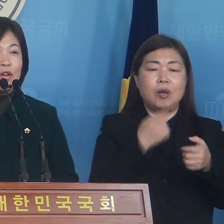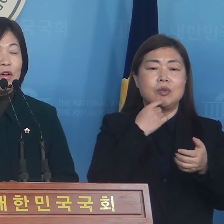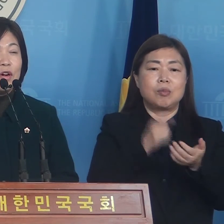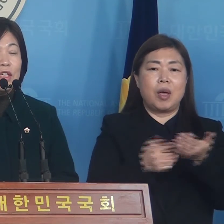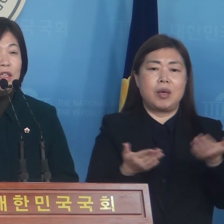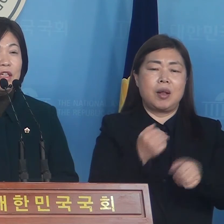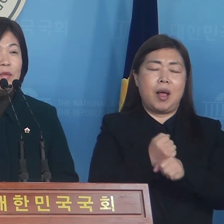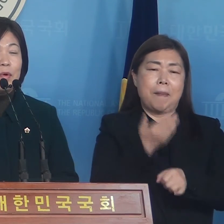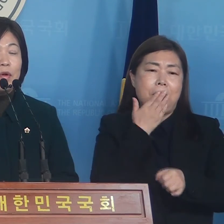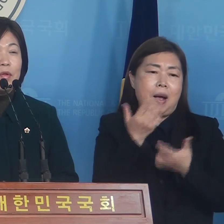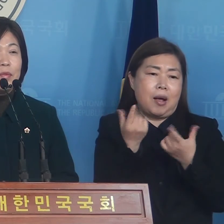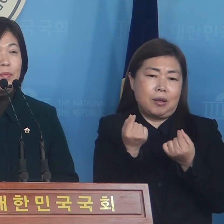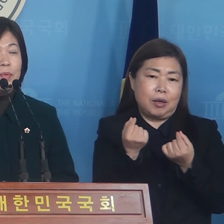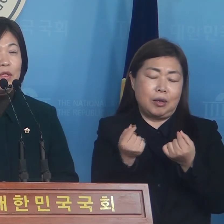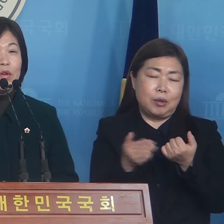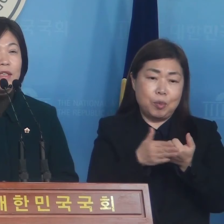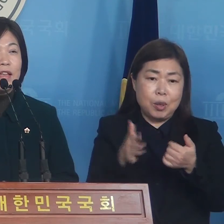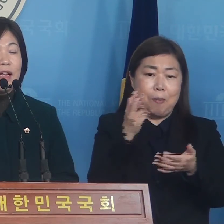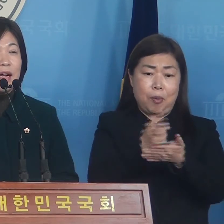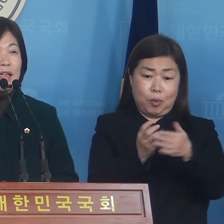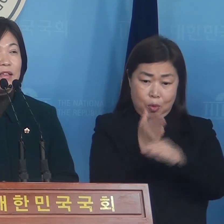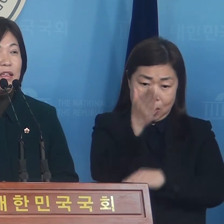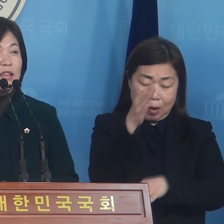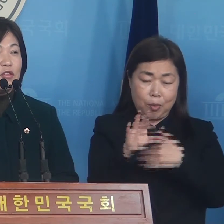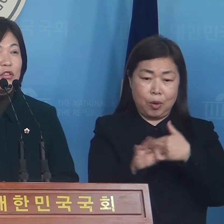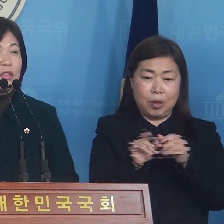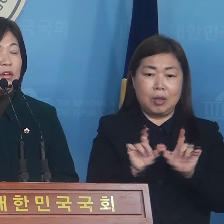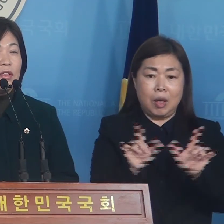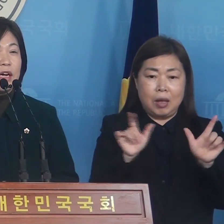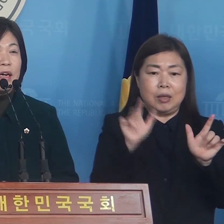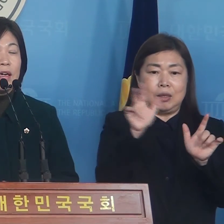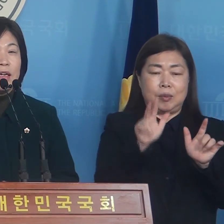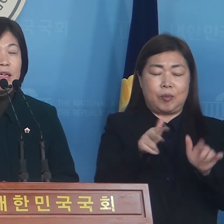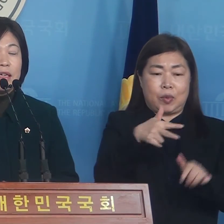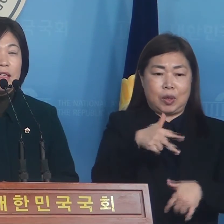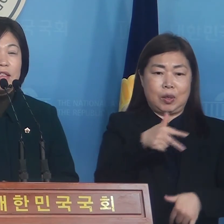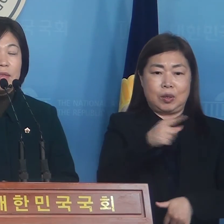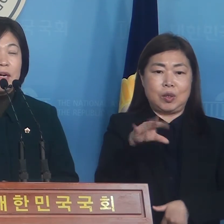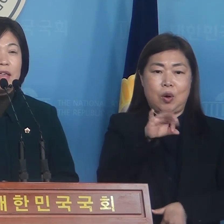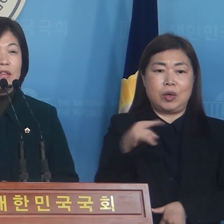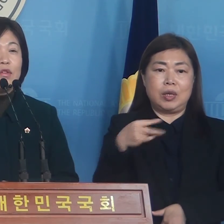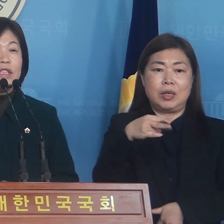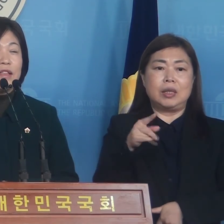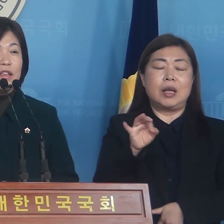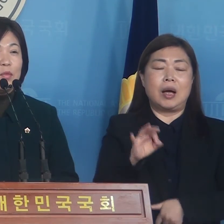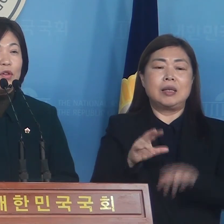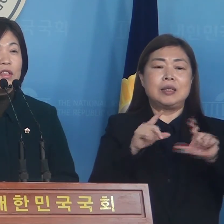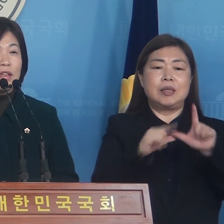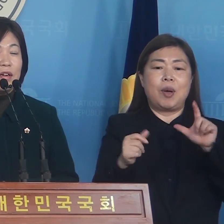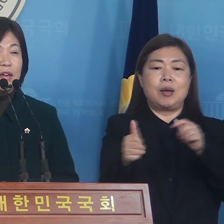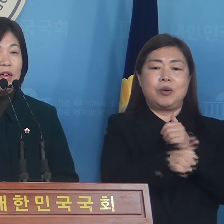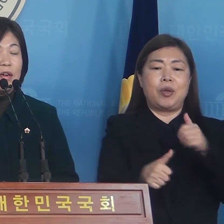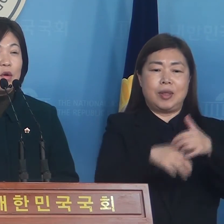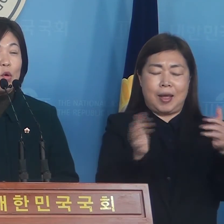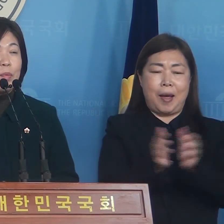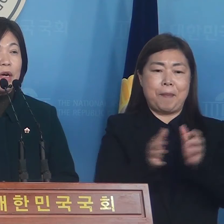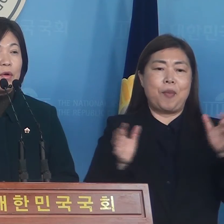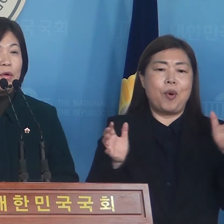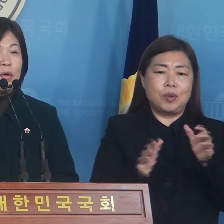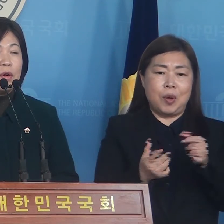것 같고요. 이 법이 통과된 날 저희 전국 정의당 지방 의원단들이